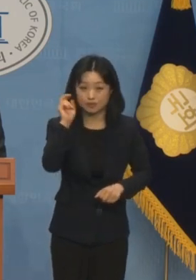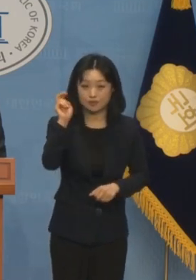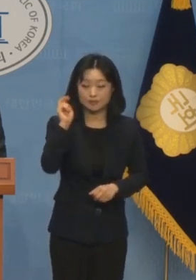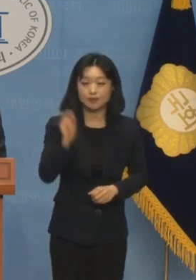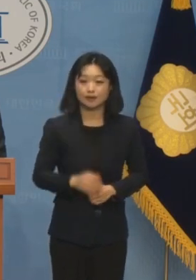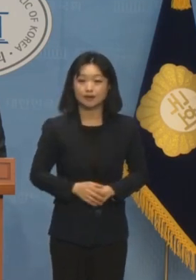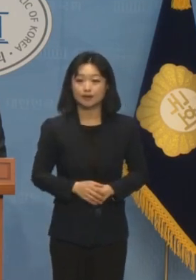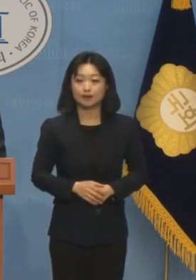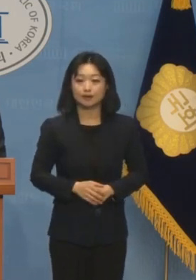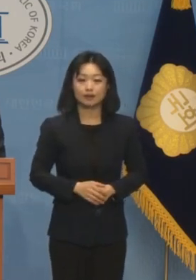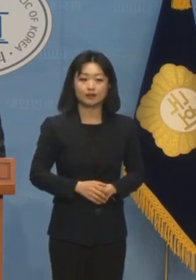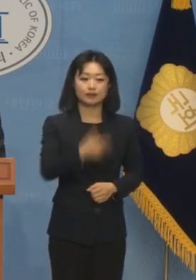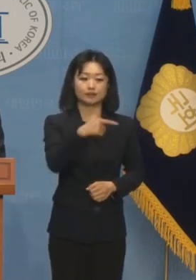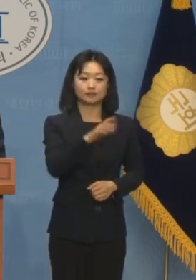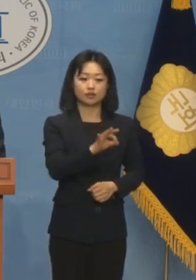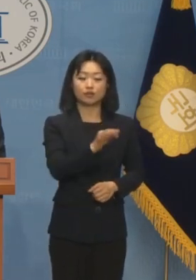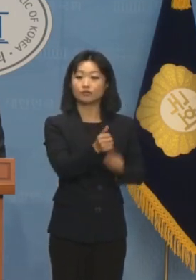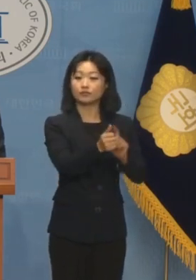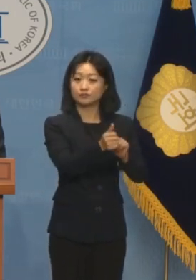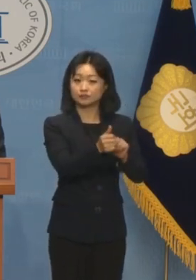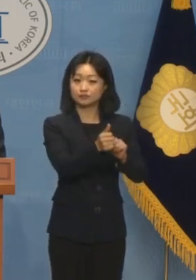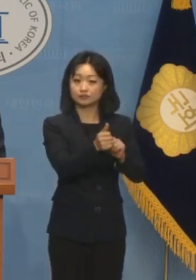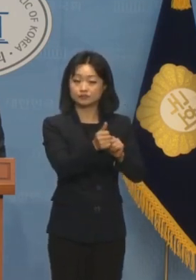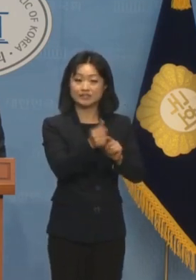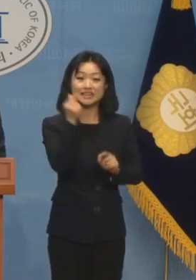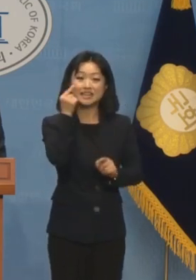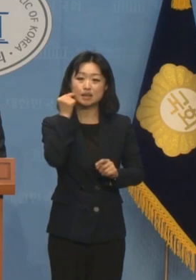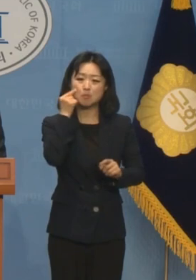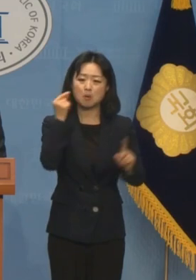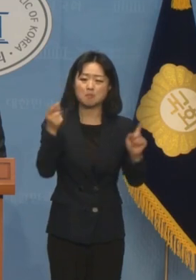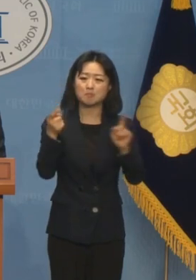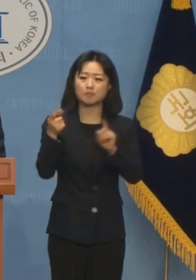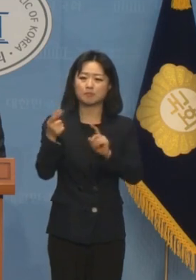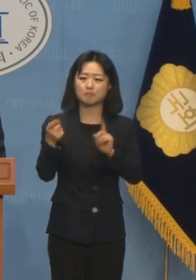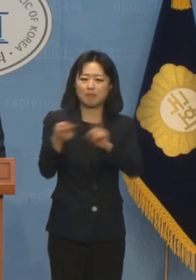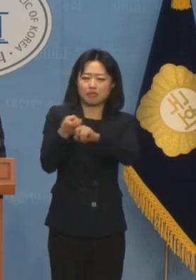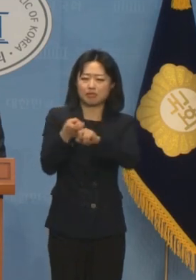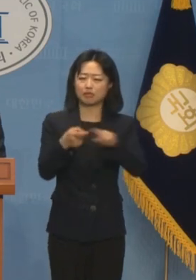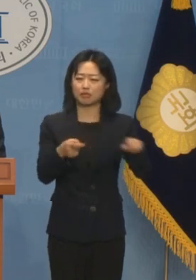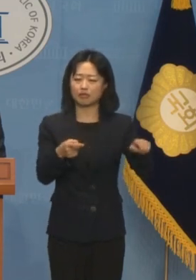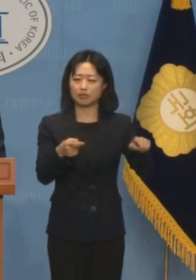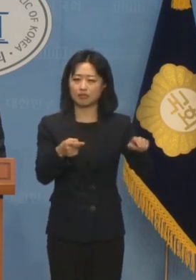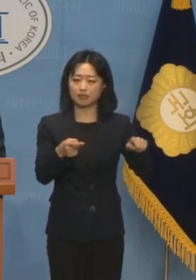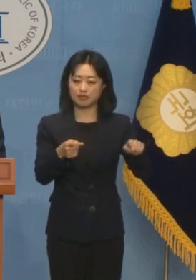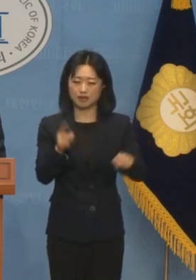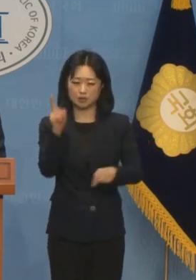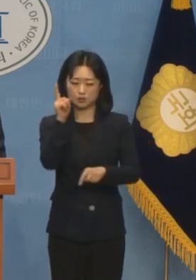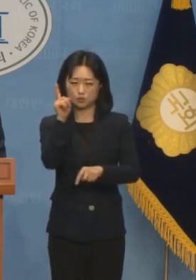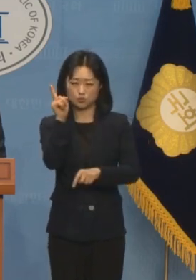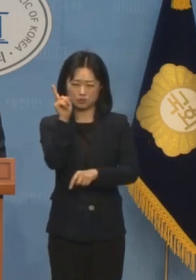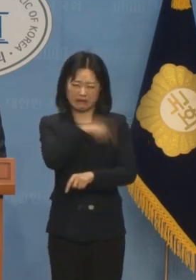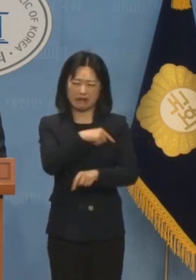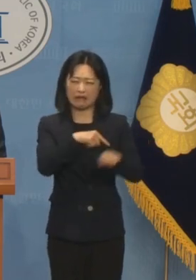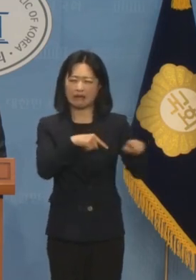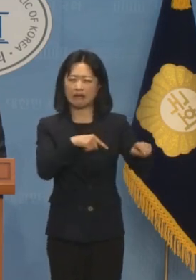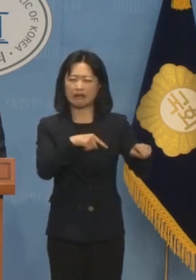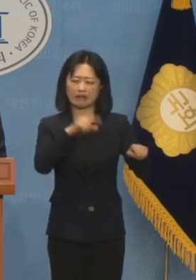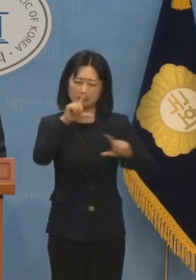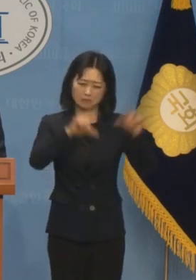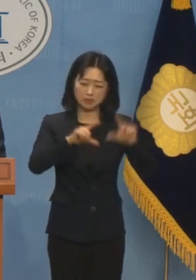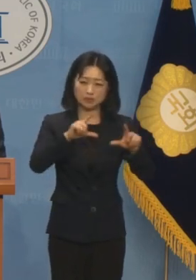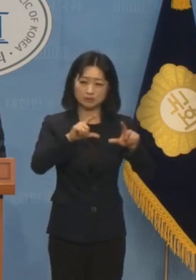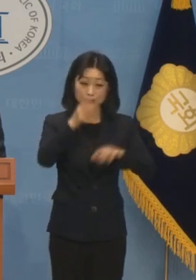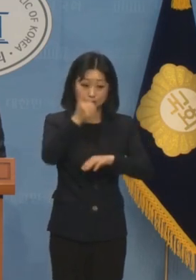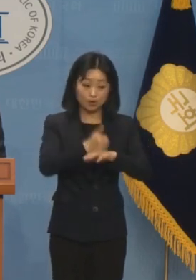더욱이 정진석 비서실장은 친일망언으로 시민단체의 최악의 후보로 꼽히며 낙선한